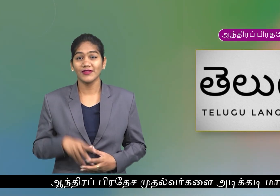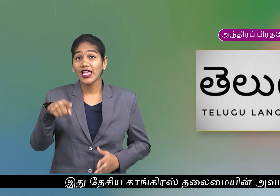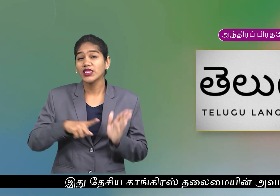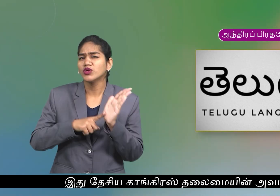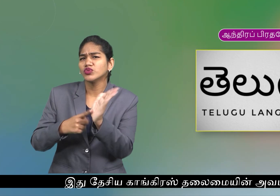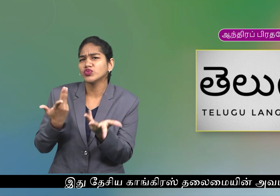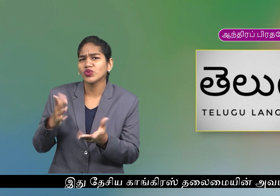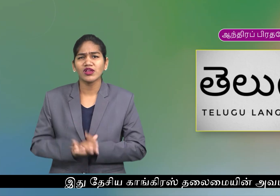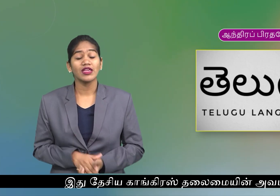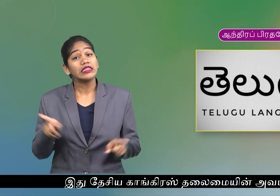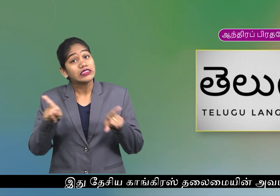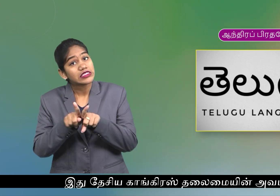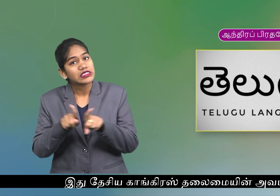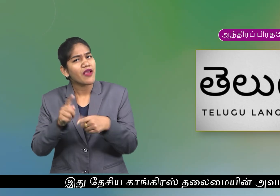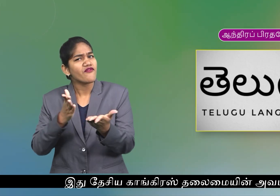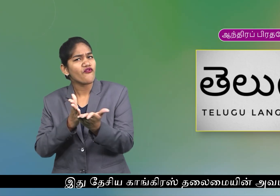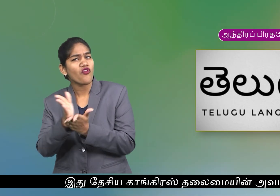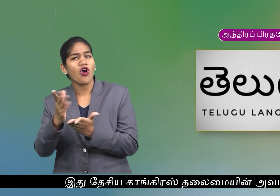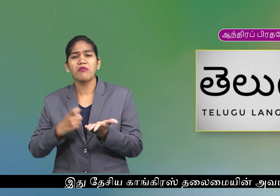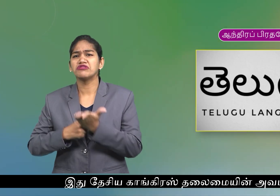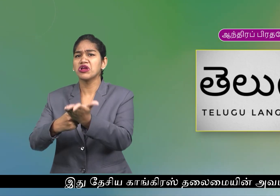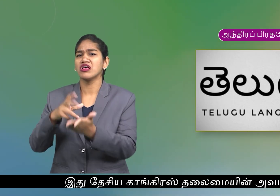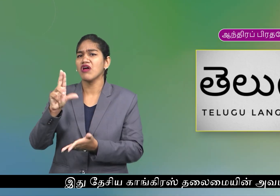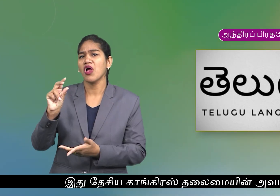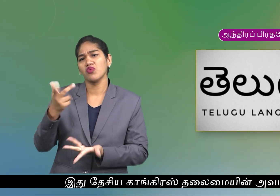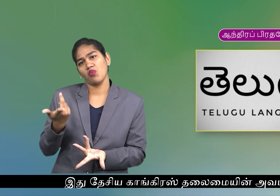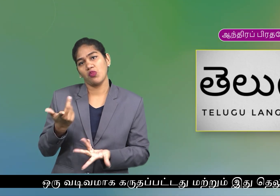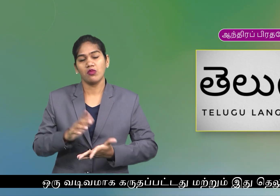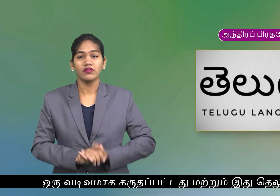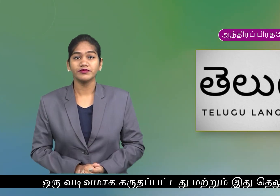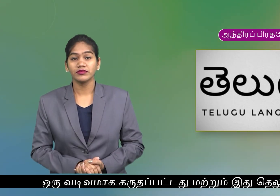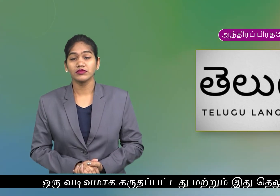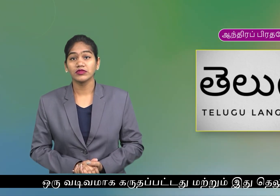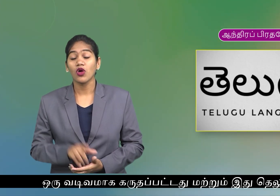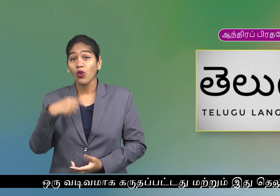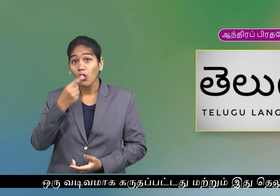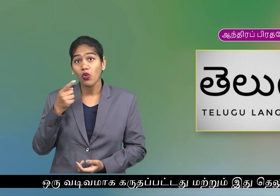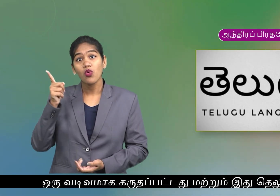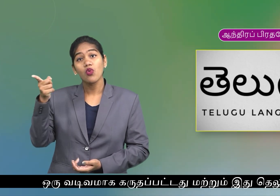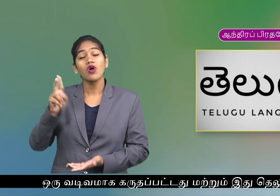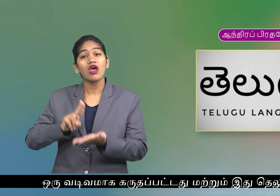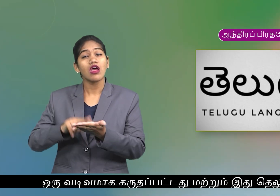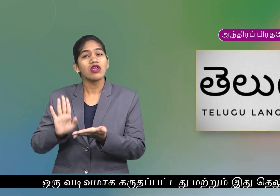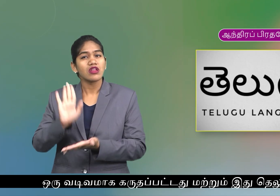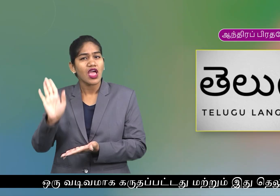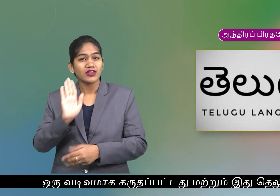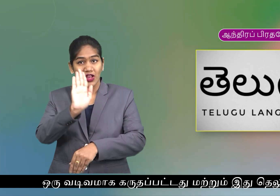இது தேசிய காங்கிரஸ் தலைமையின் அவமரியாதையின் ஒரு வடிவமாக கருதப்பட்டது மற்றும் இது